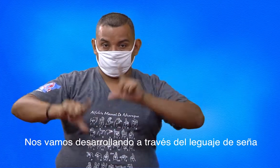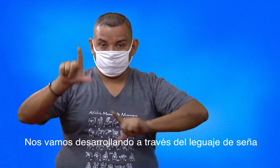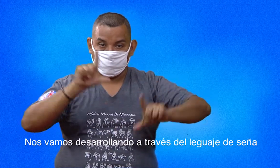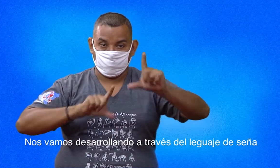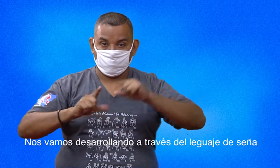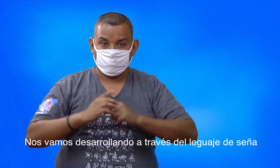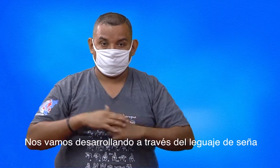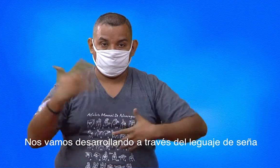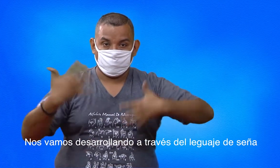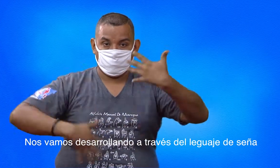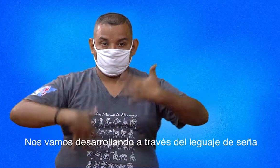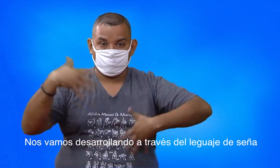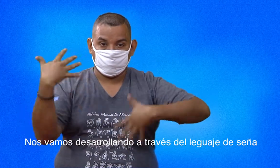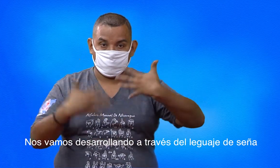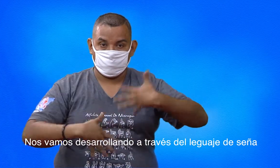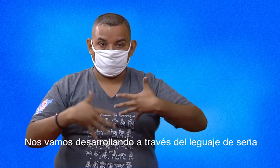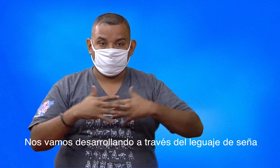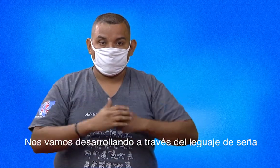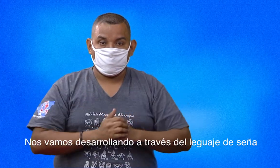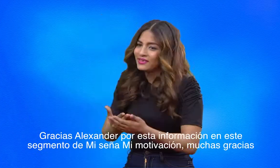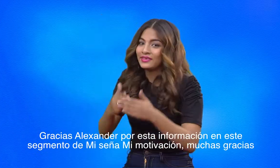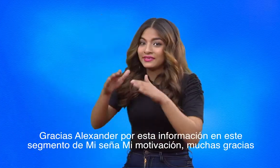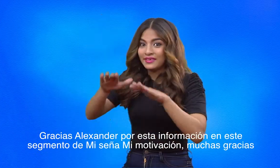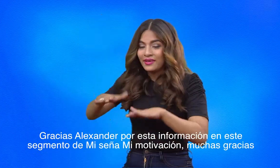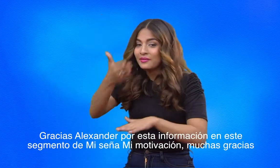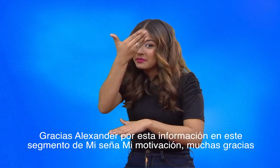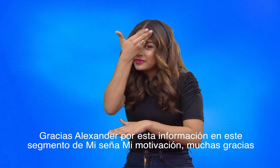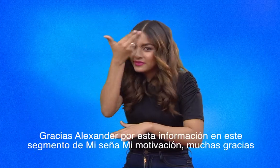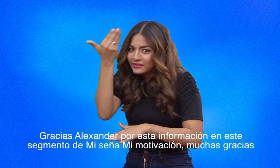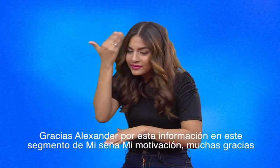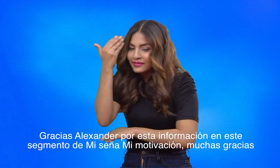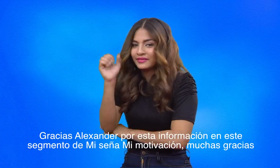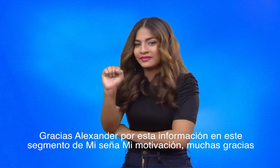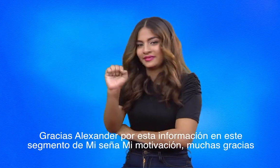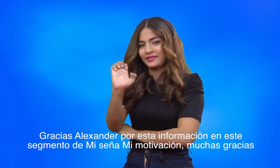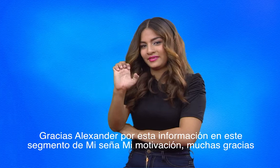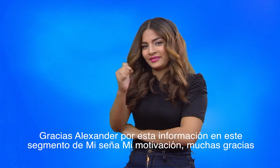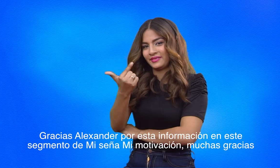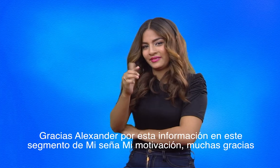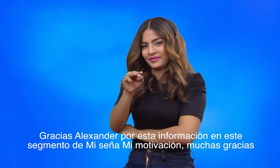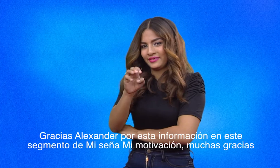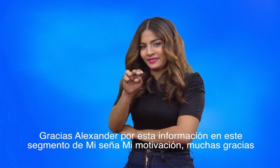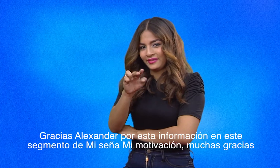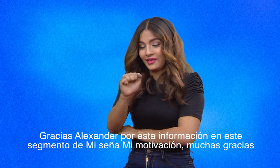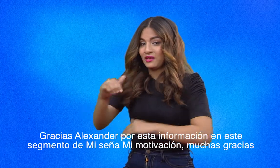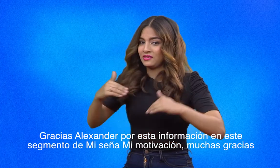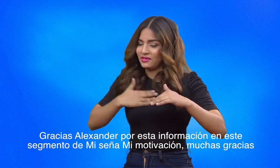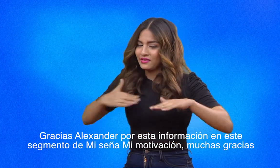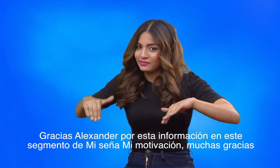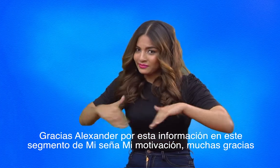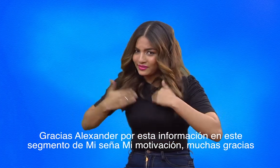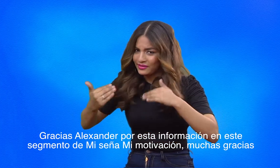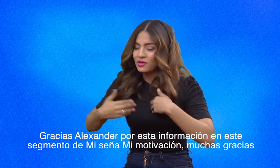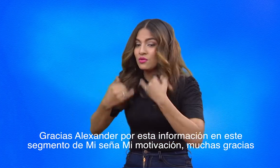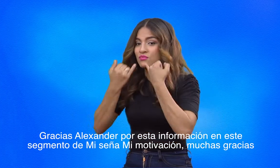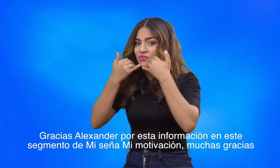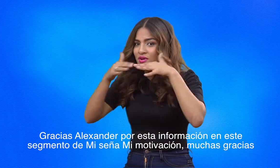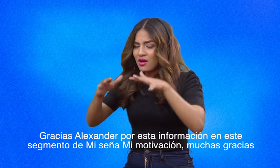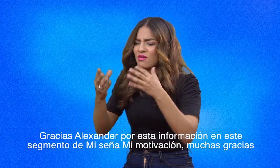lenguaje de señas. Gracias, Alexander, por esta información en este